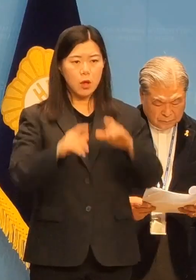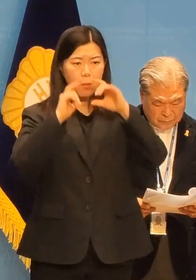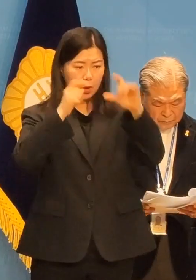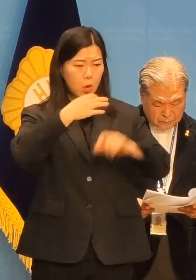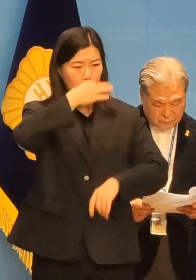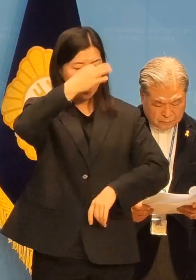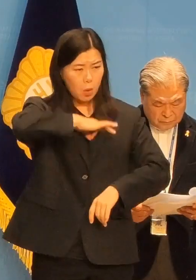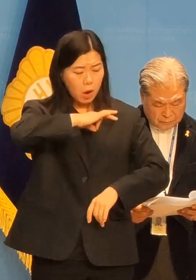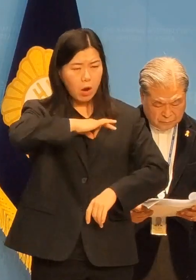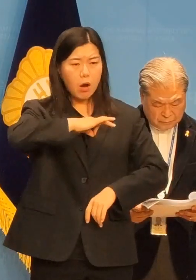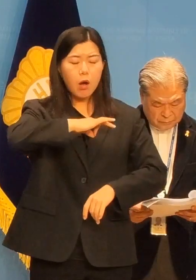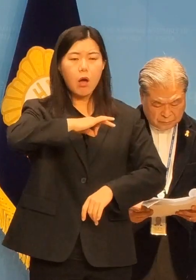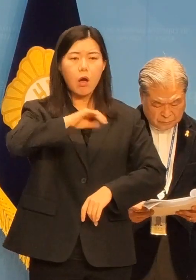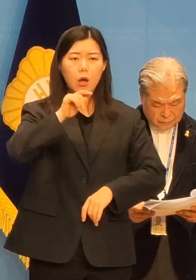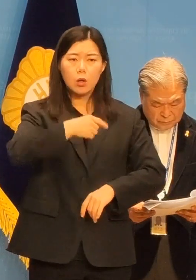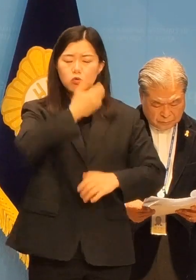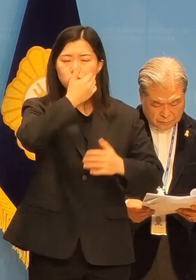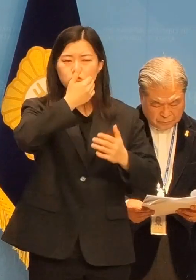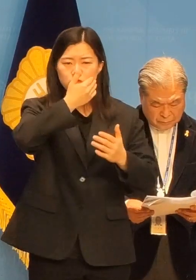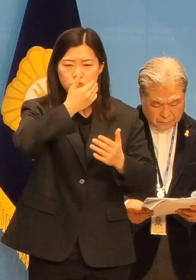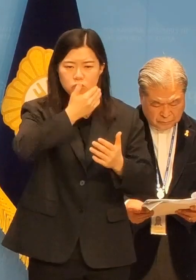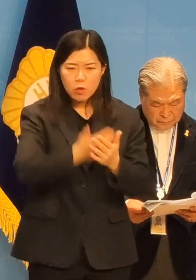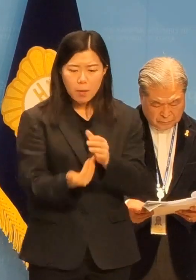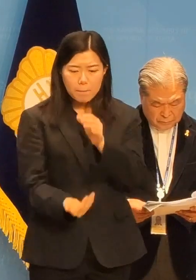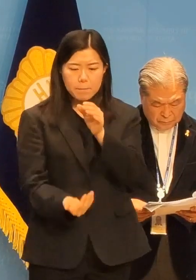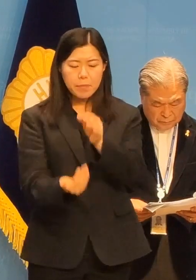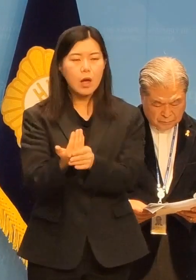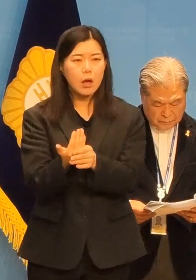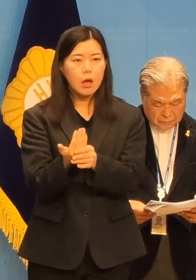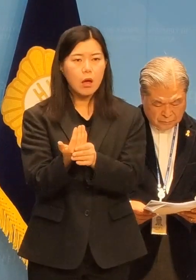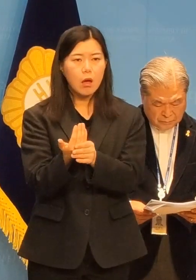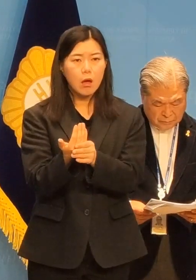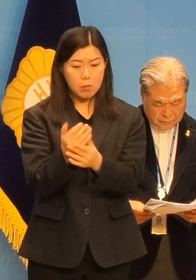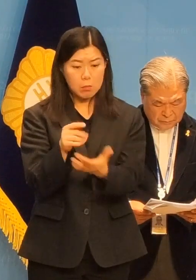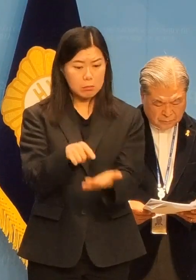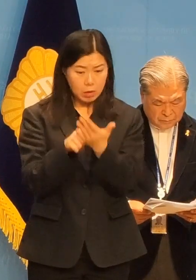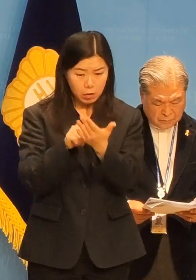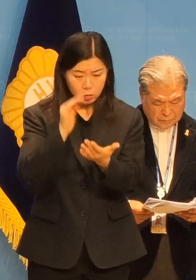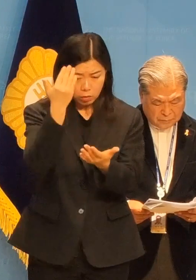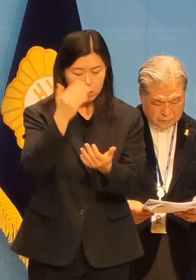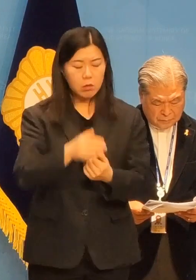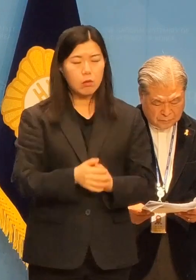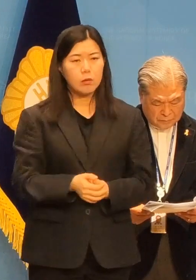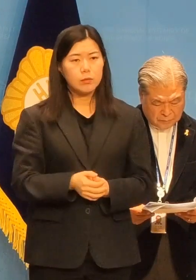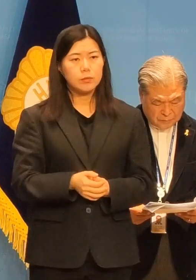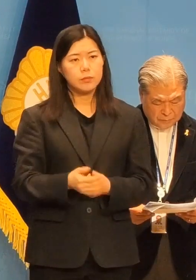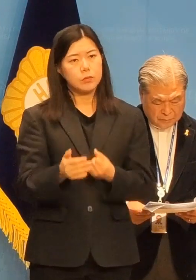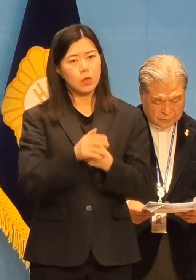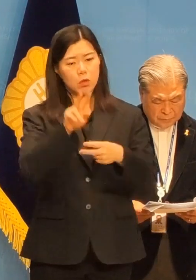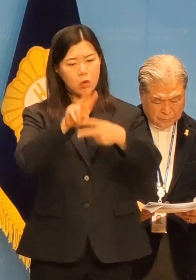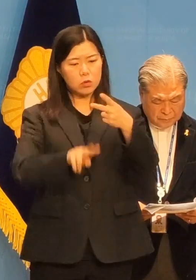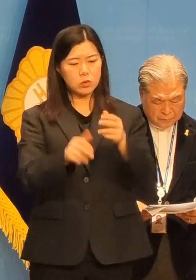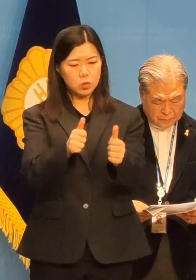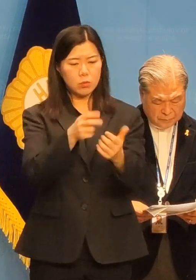효력을 좌우할 중대한 사유가 드러난 경우라면